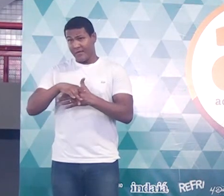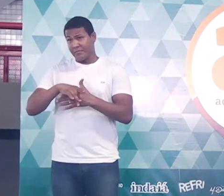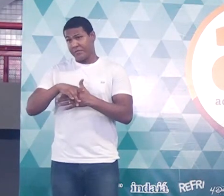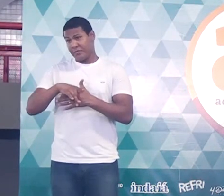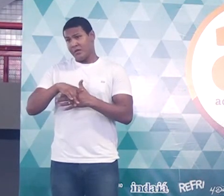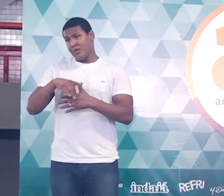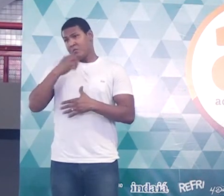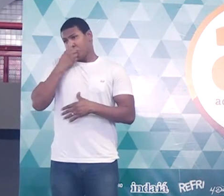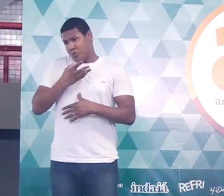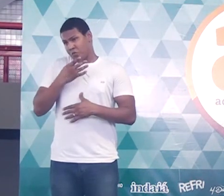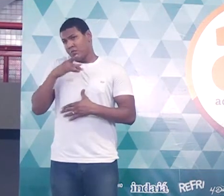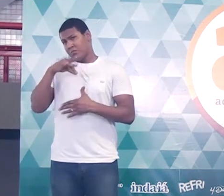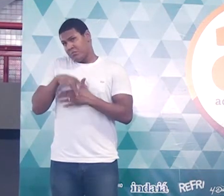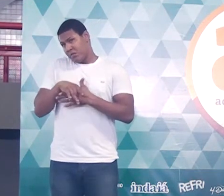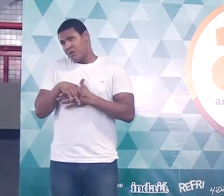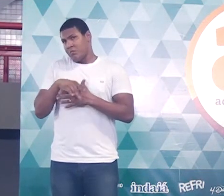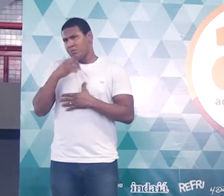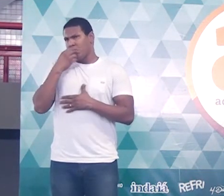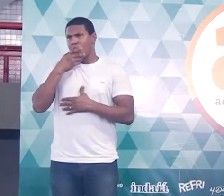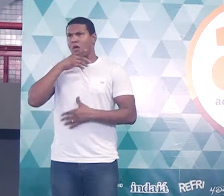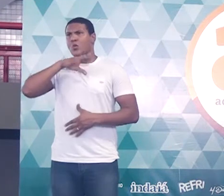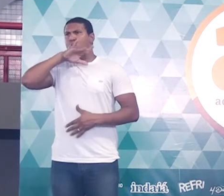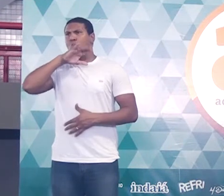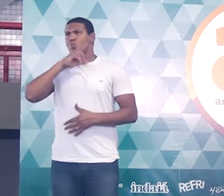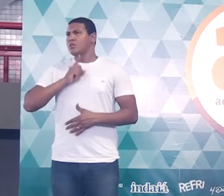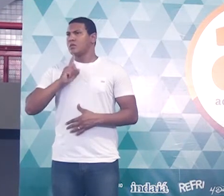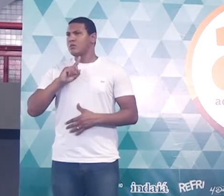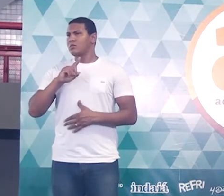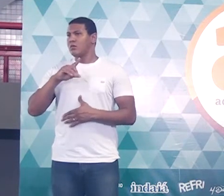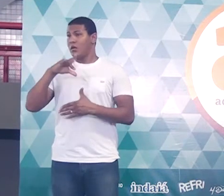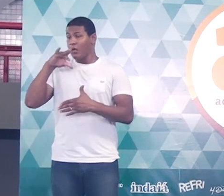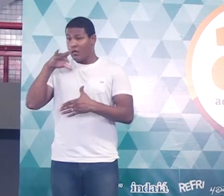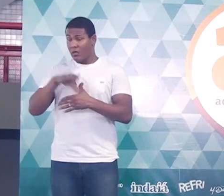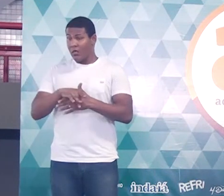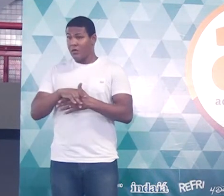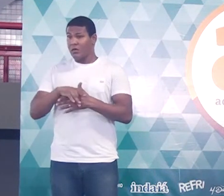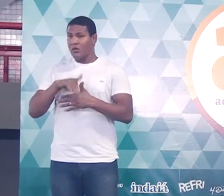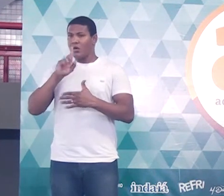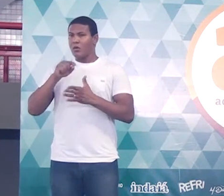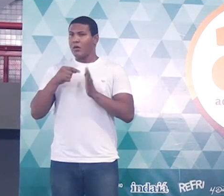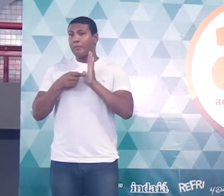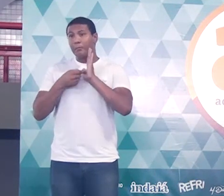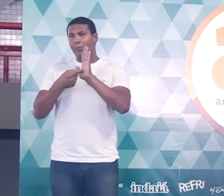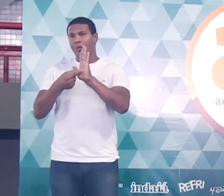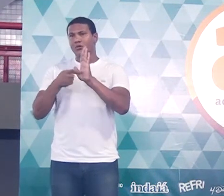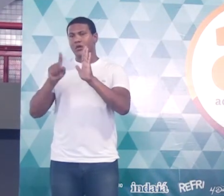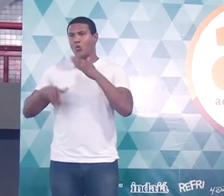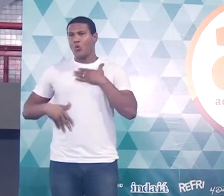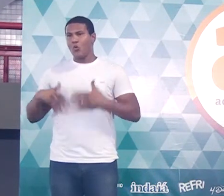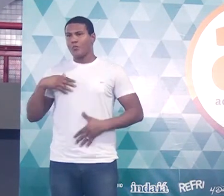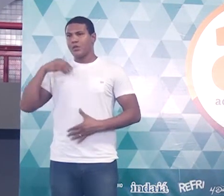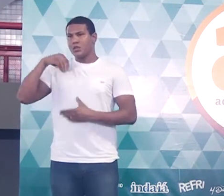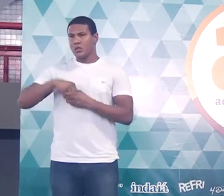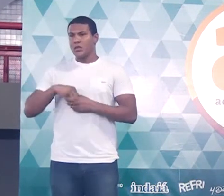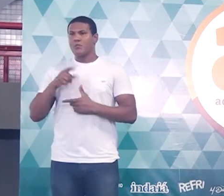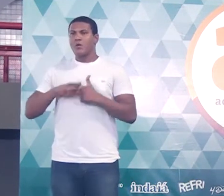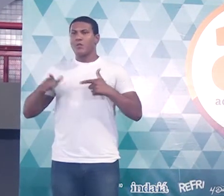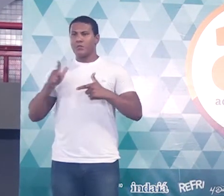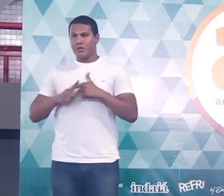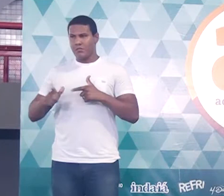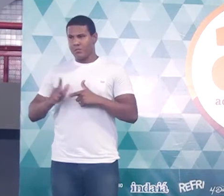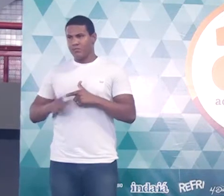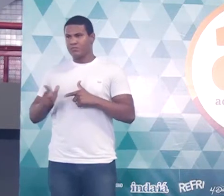benéfica. Ela não é maléfica. A febre é para debelar alguma infecção que está no seu corpo. Então,